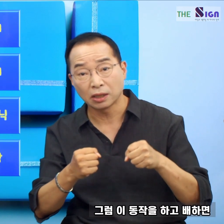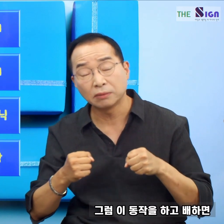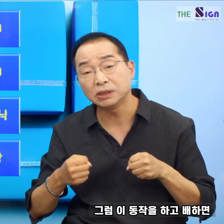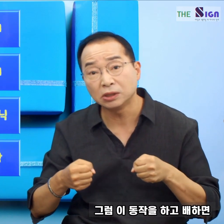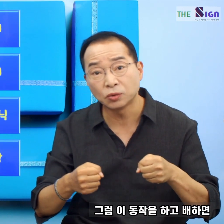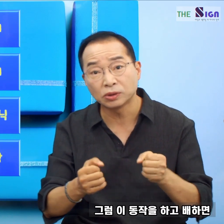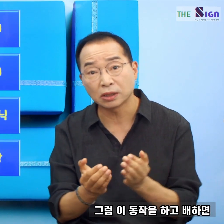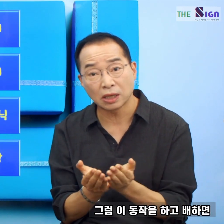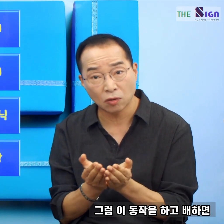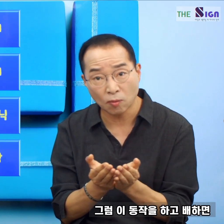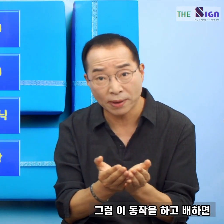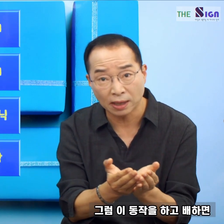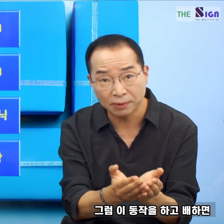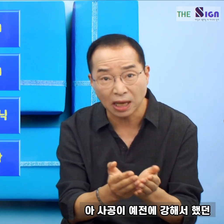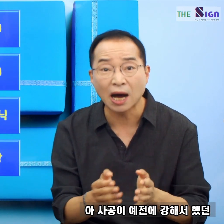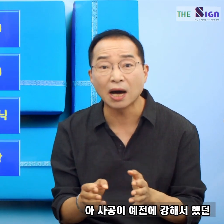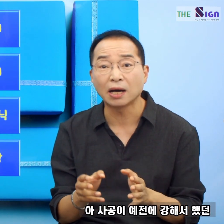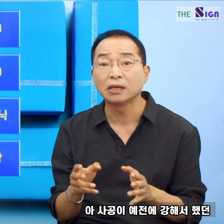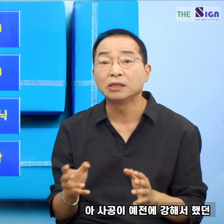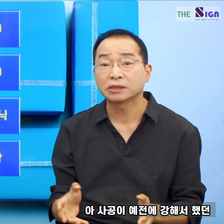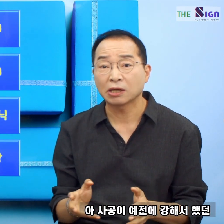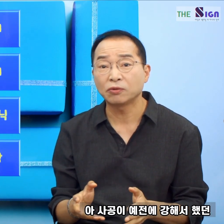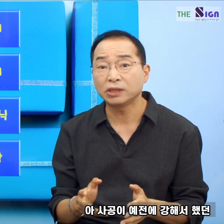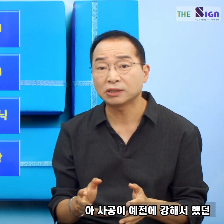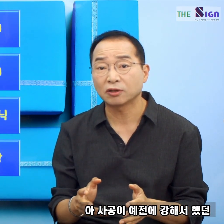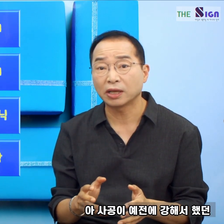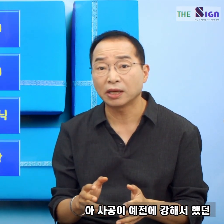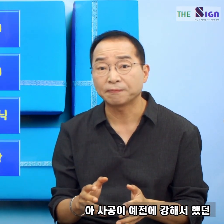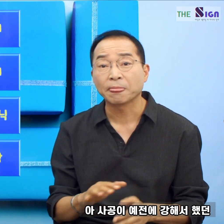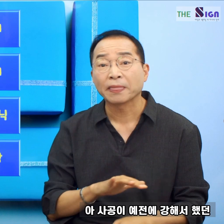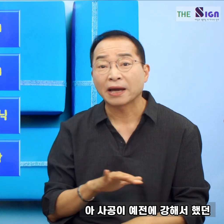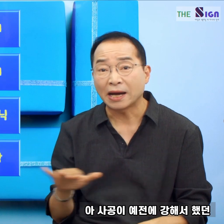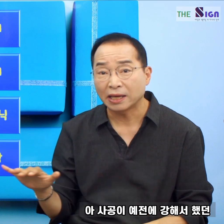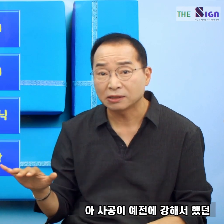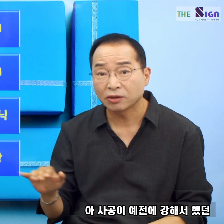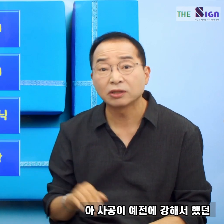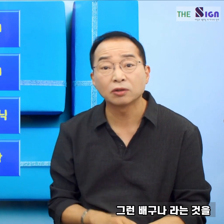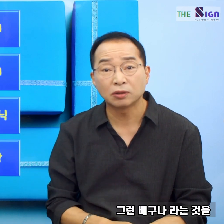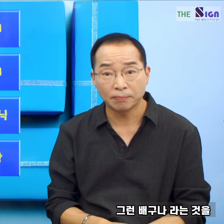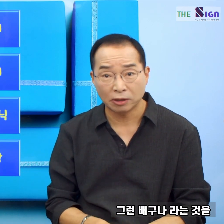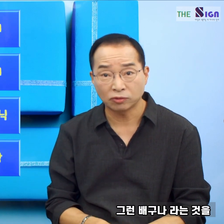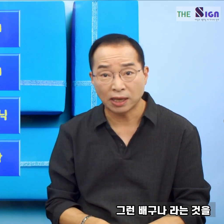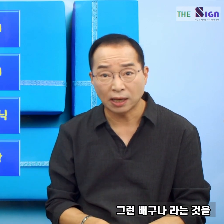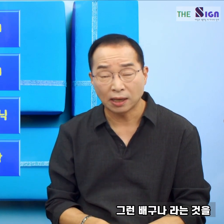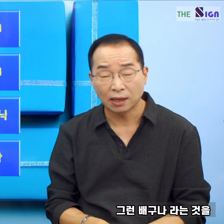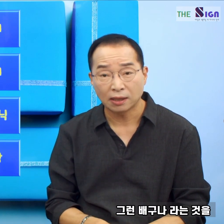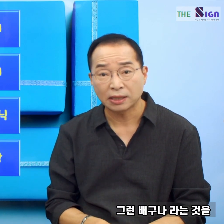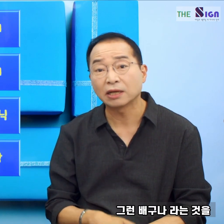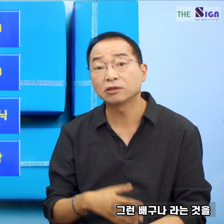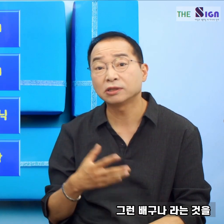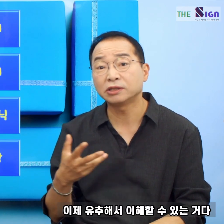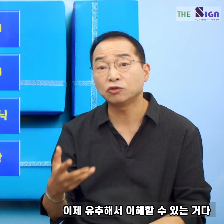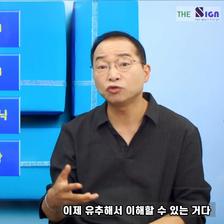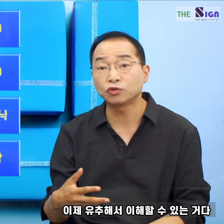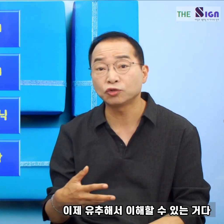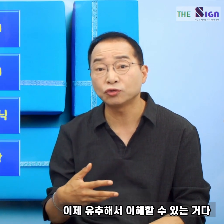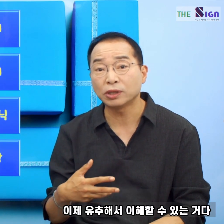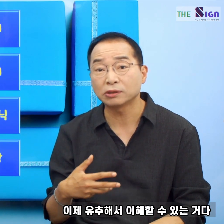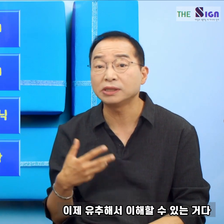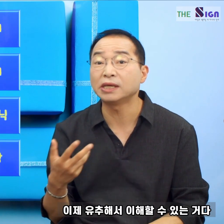이 동작을 하고 배하면 사공이 이전에 강에서 했던 그런 배구나 라는 것을 이제 유추해서 이해할 수